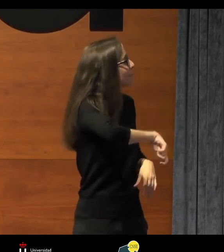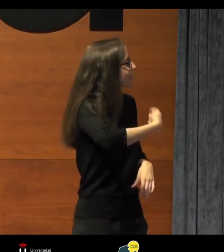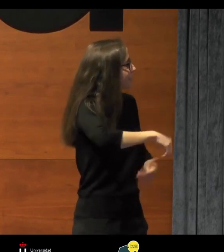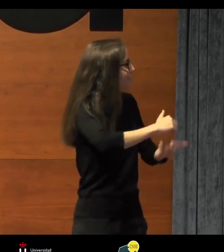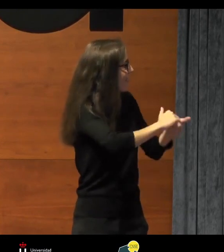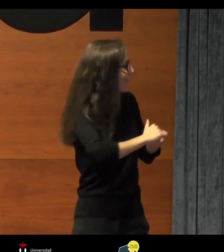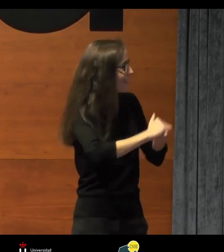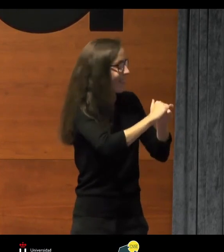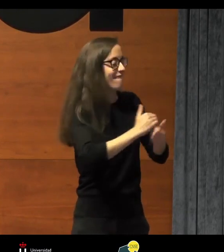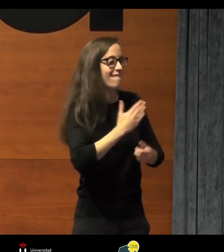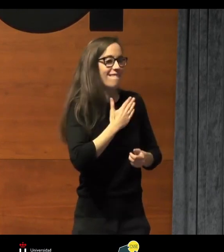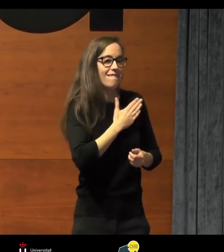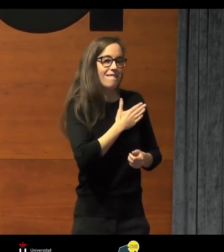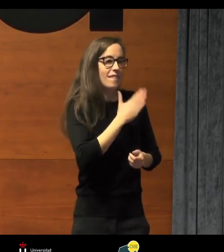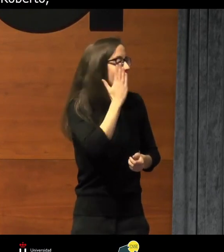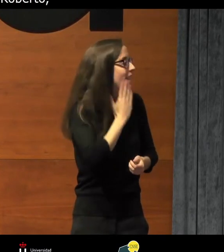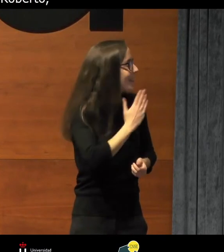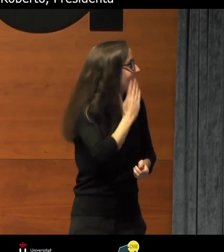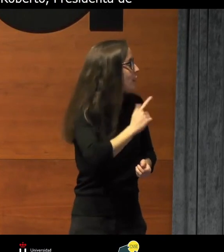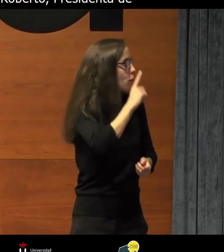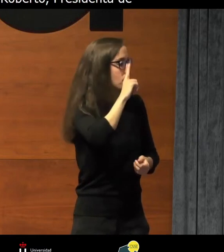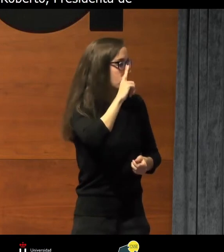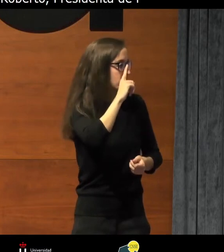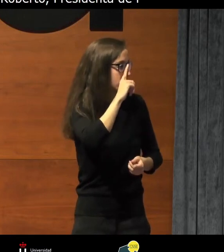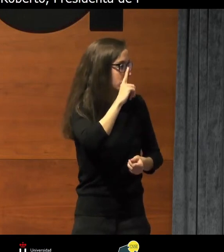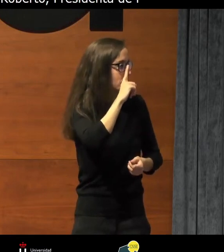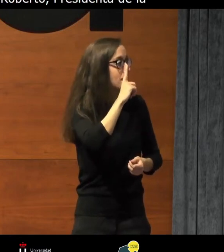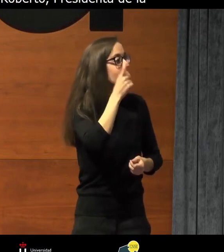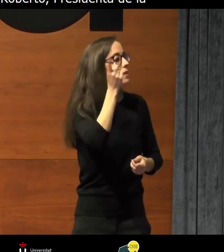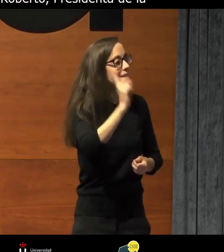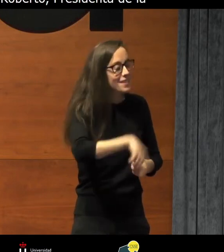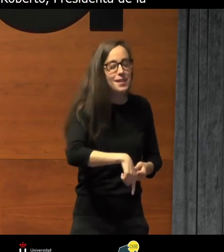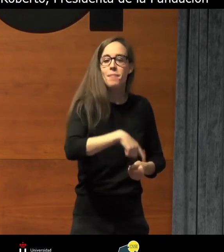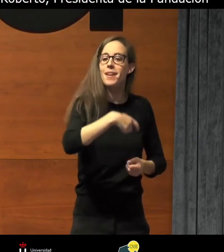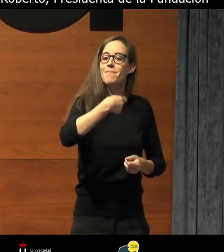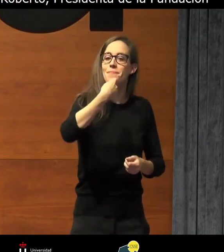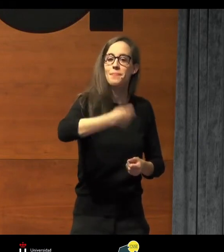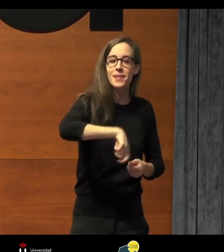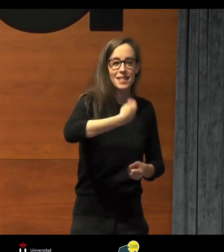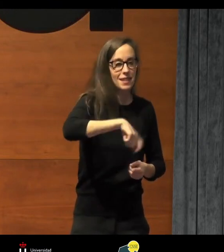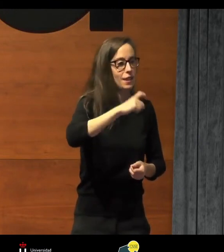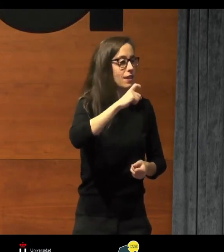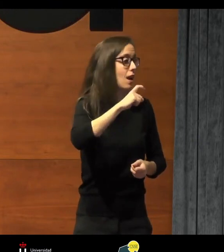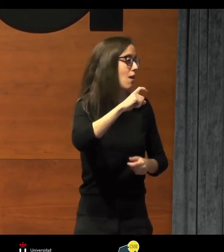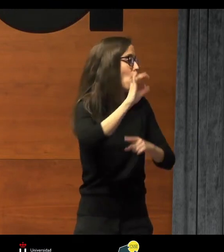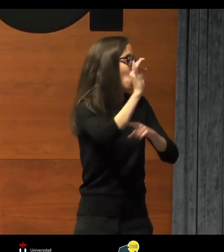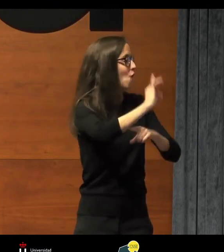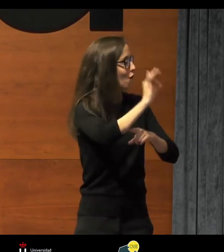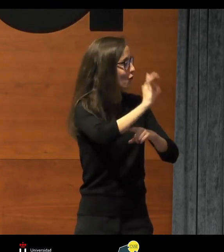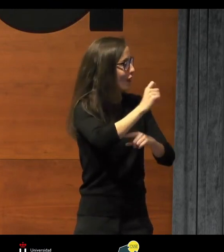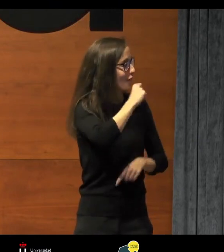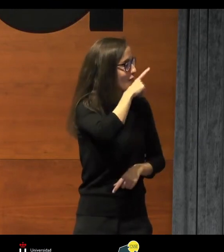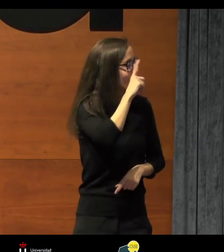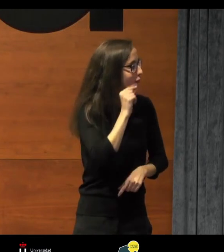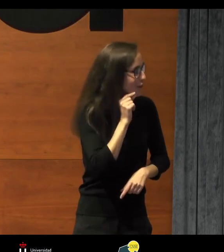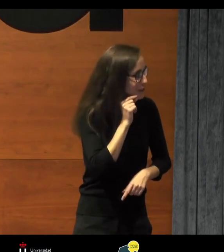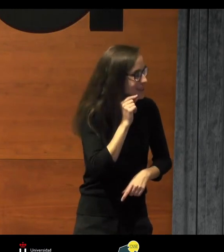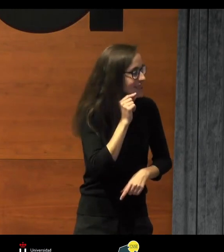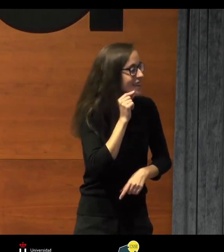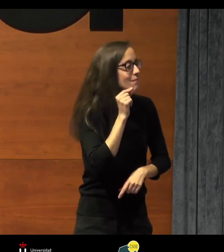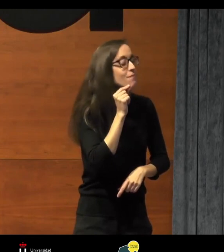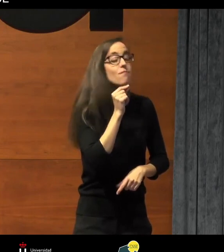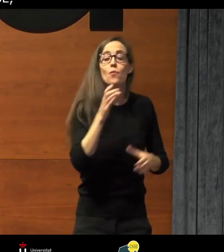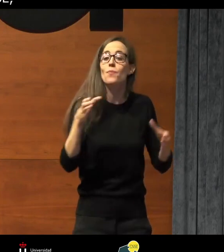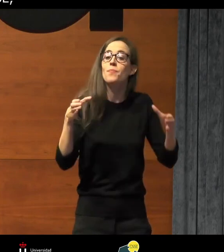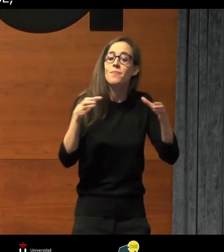Roberto, presidenta de la Fundación CENSE, Concha, equipo del CENELSE,